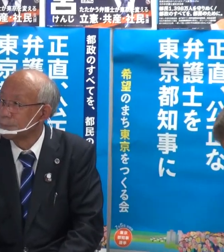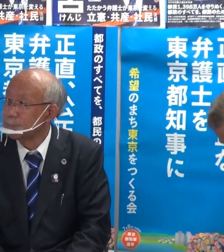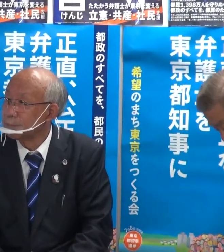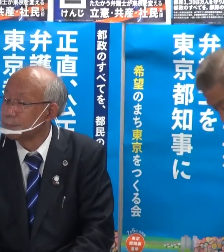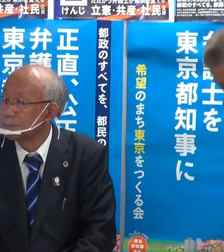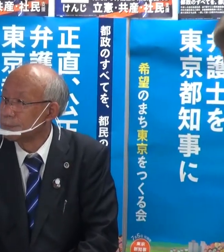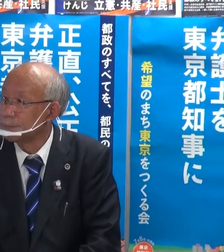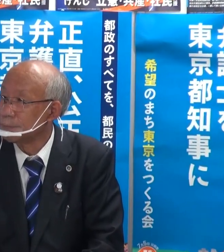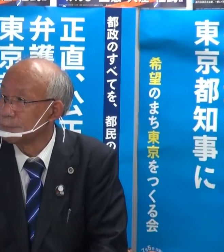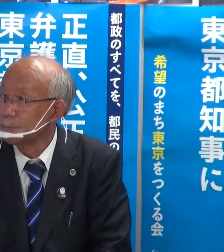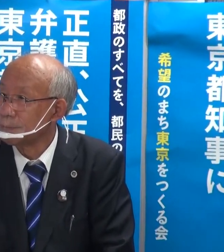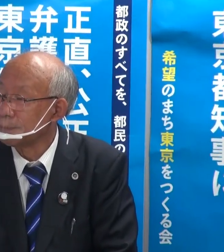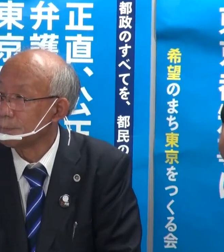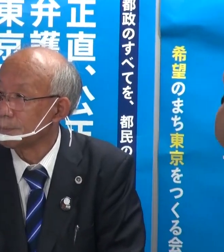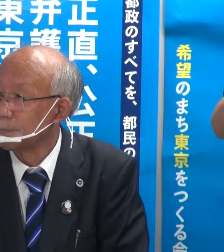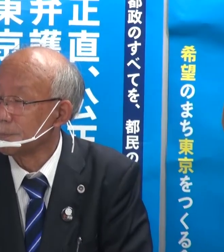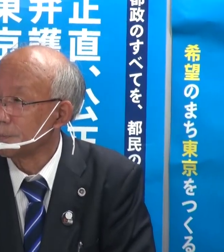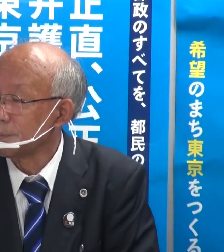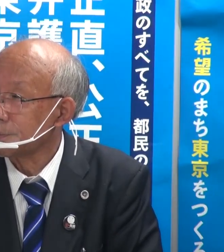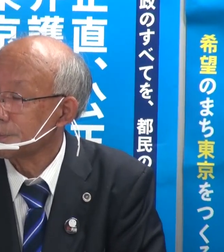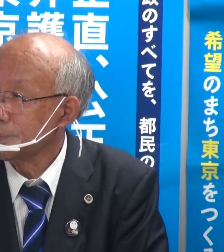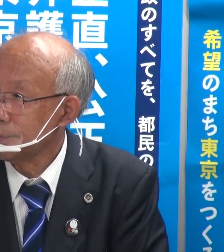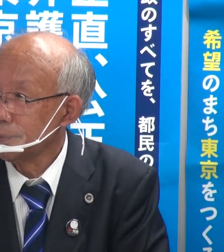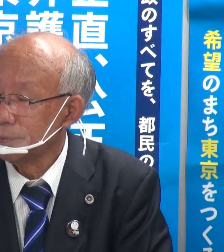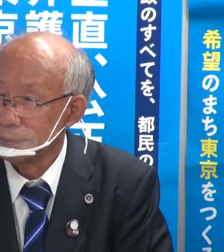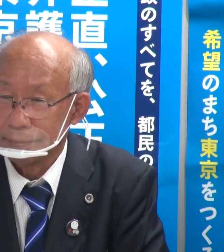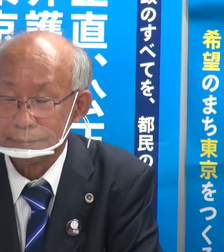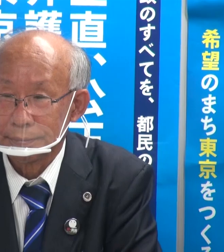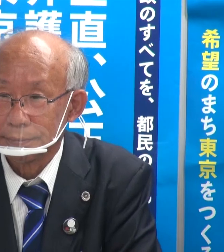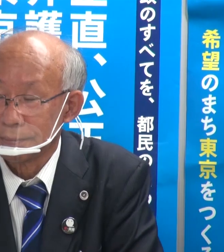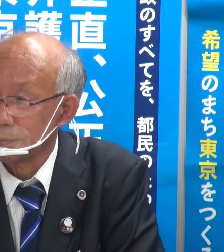法についてはまた総括の上で皆様にご